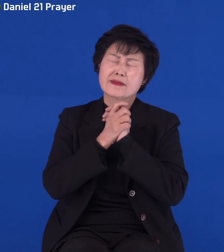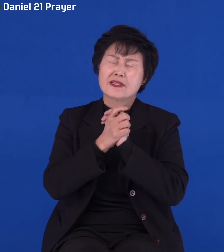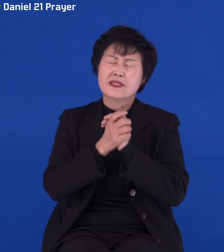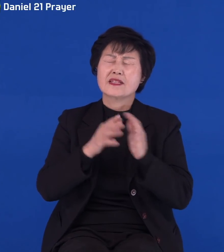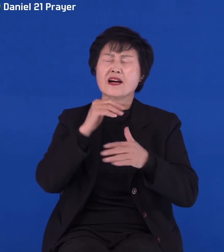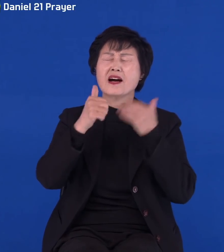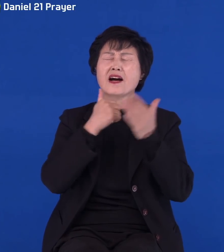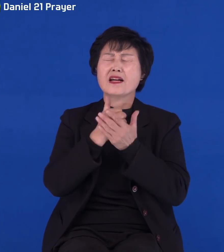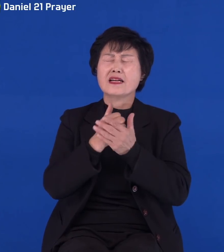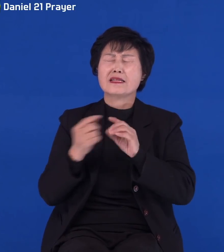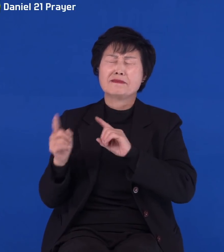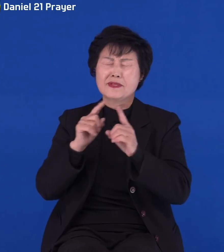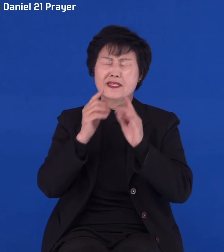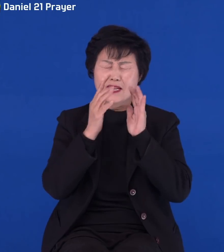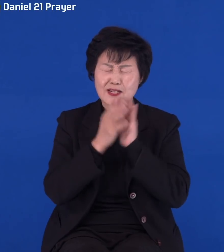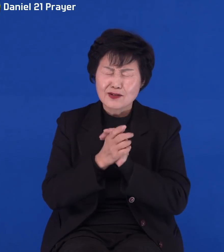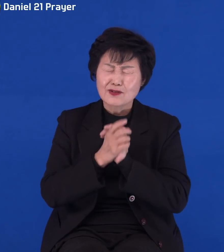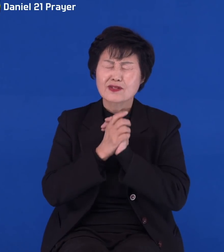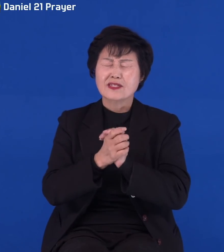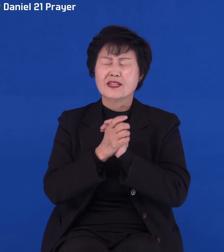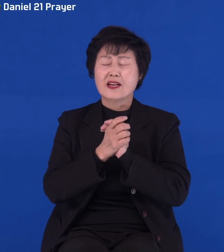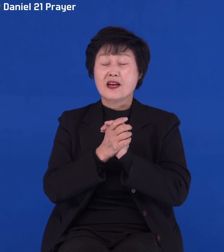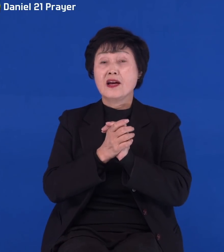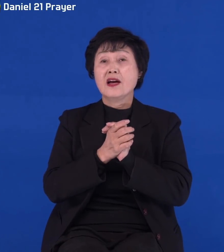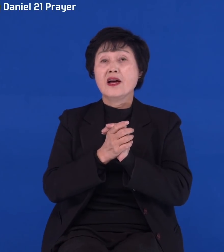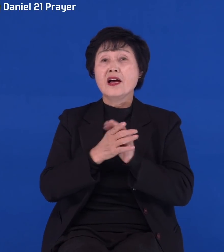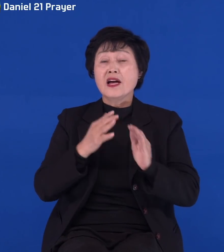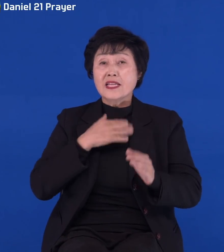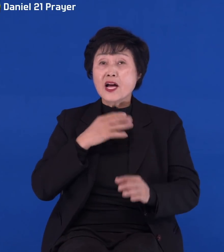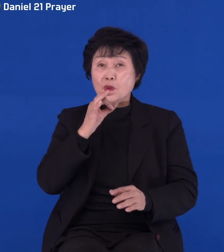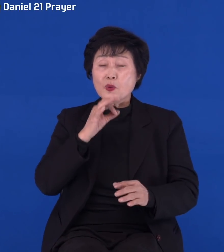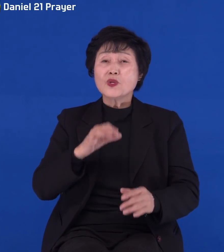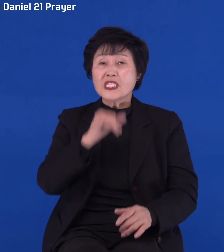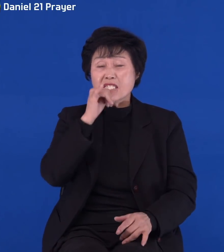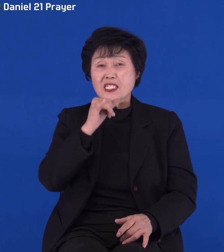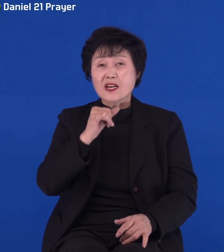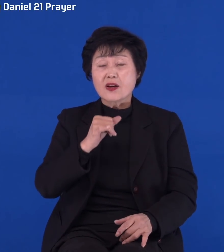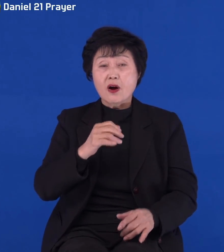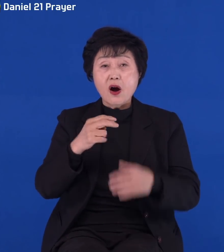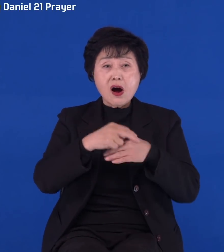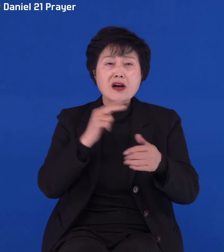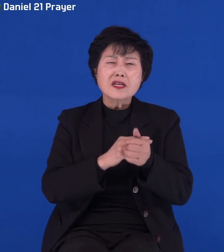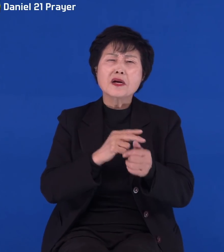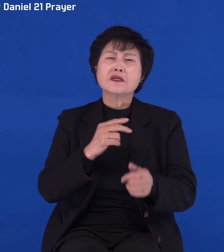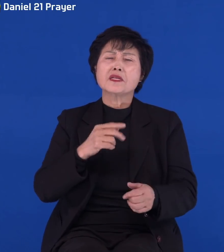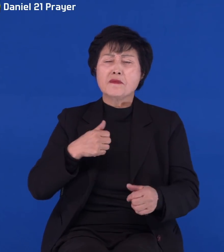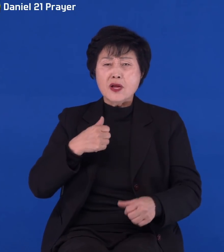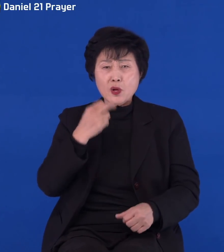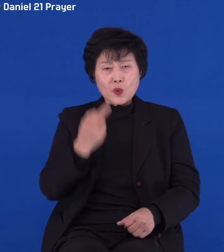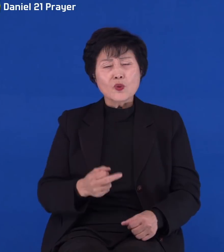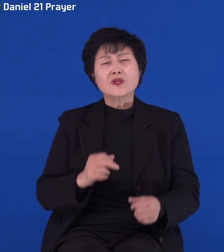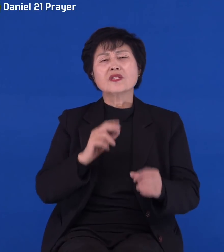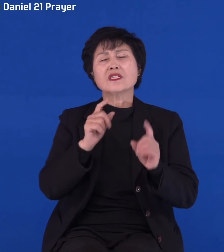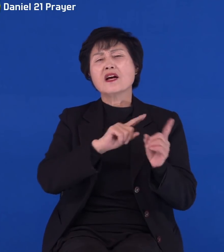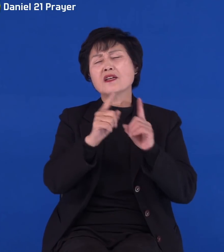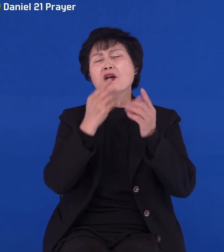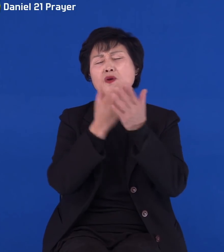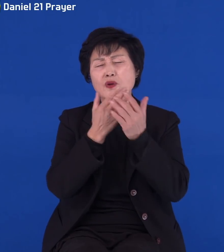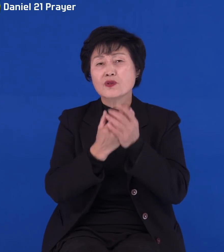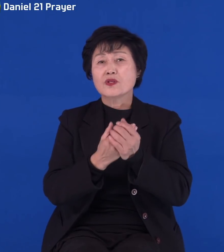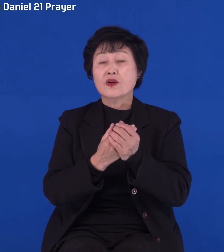살려주시라고. 내 전부라고. 우리 집 돈 있다고. 근데 의사 선생님이 그래요. 장기 기증하는 게 가장 좋은